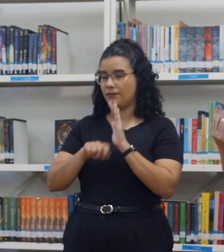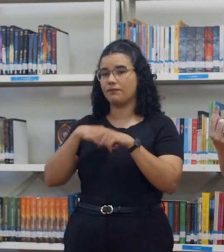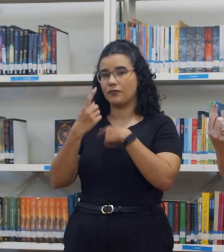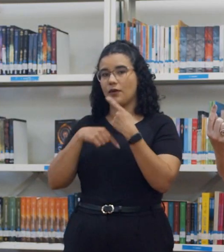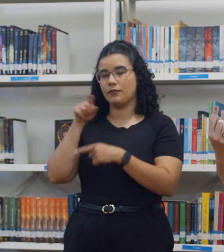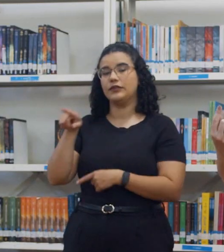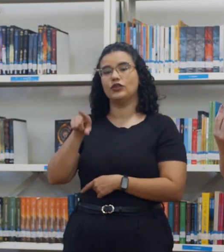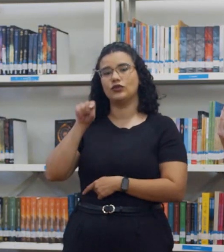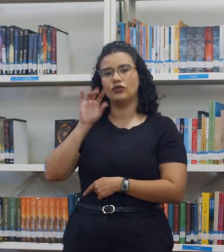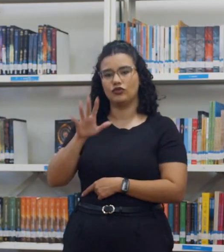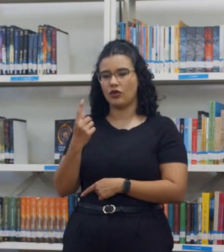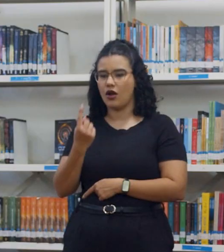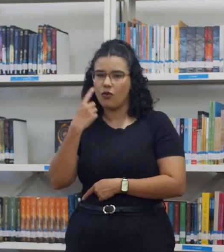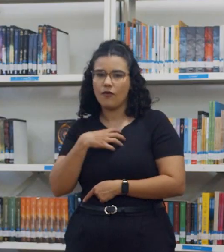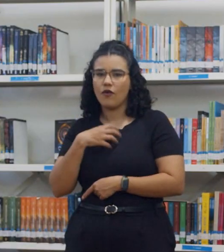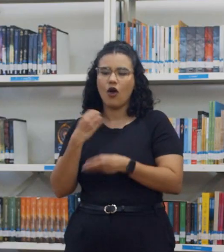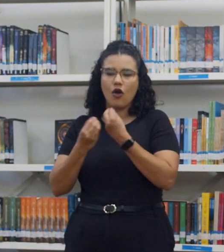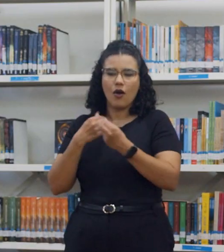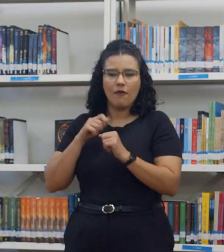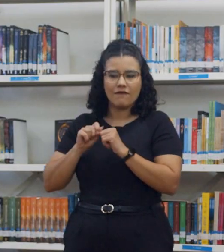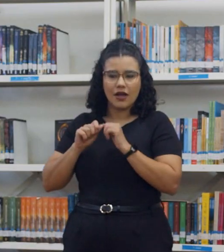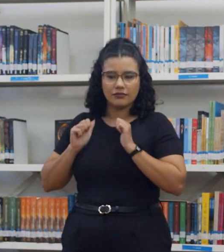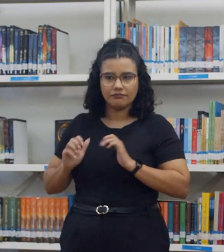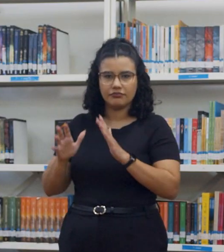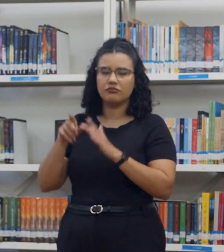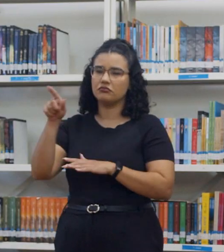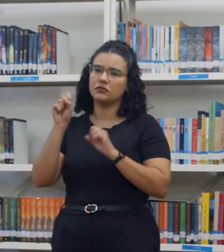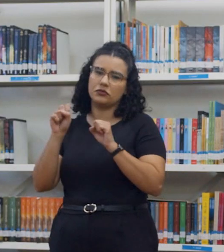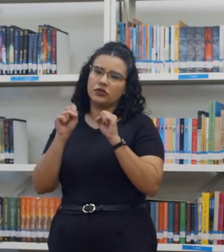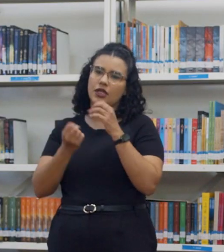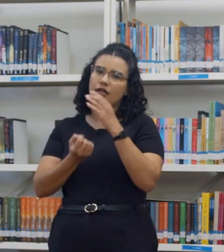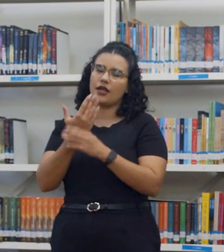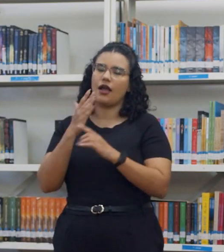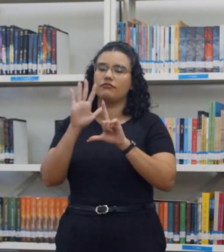a abordagem, a gente escolhe o formato. Pode até ser poesia.